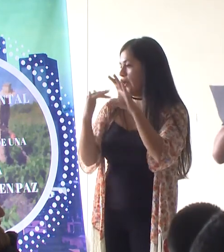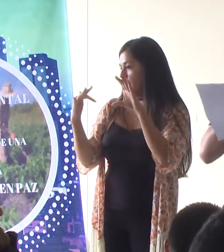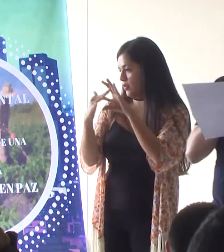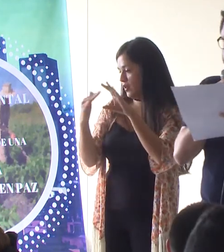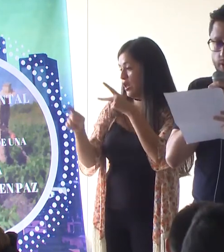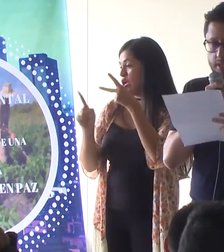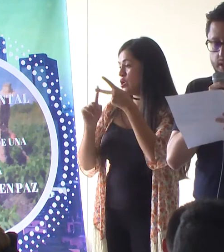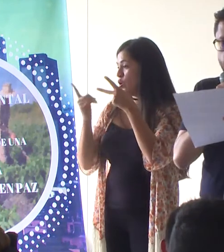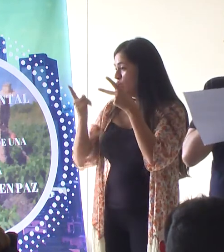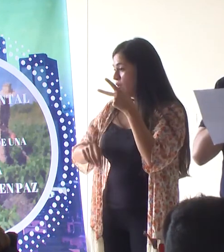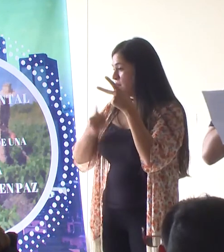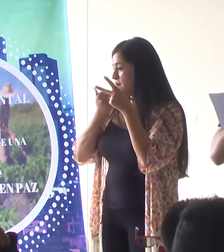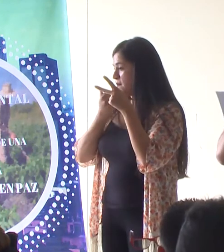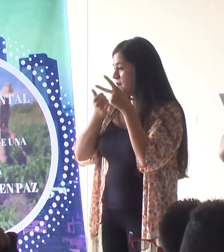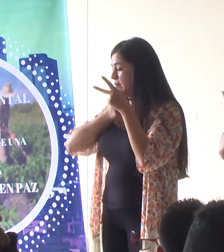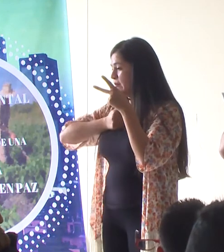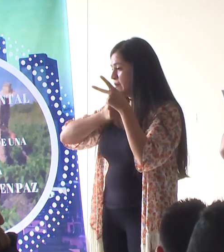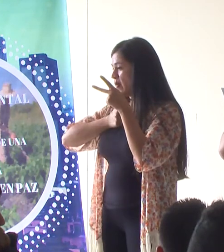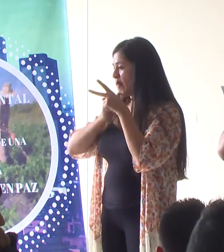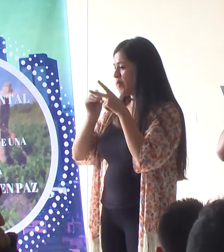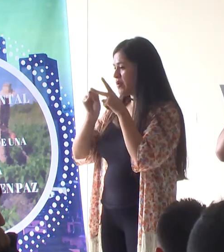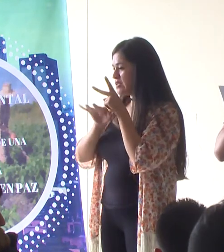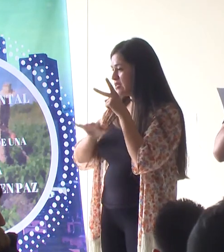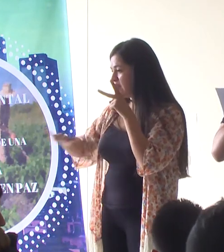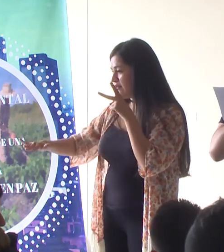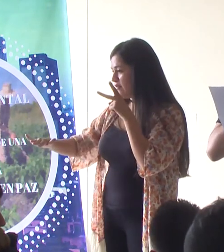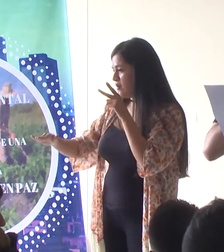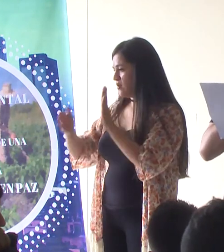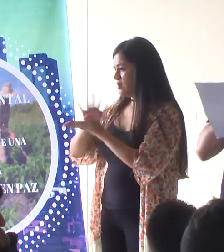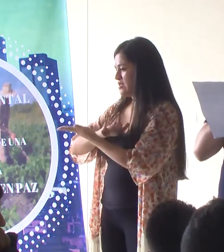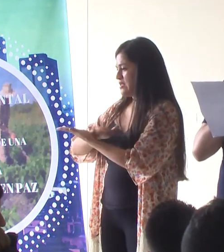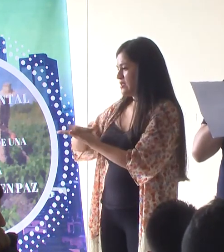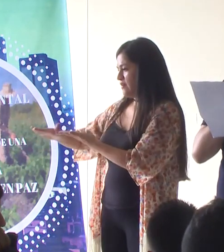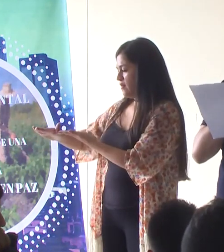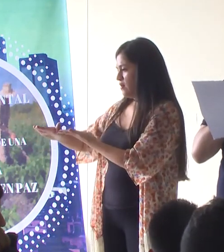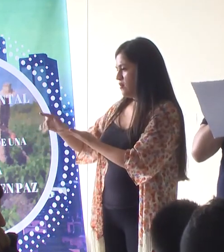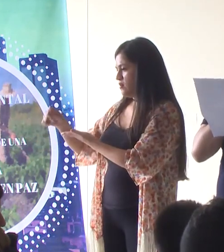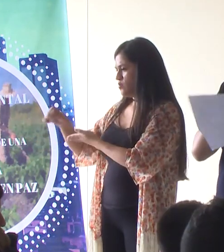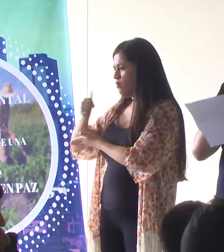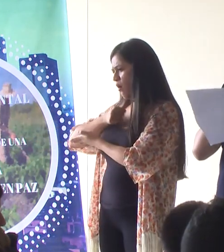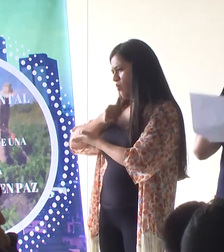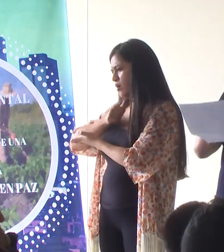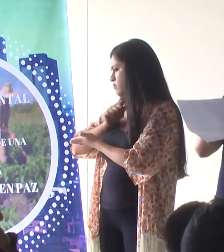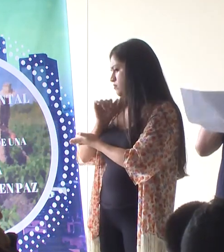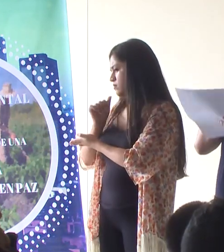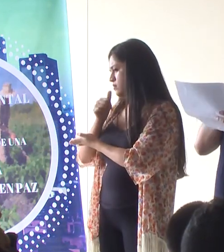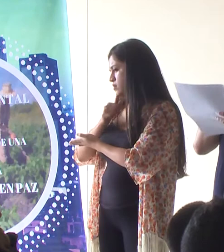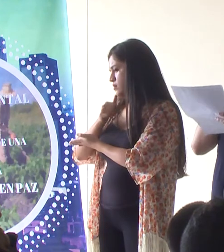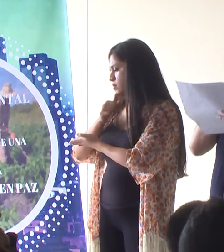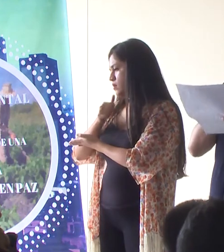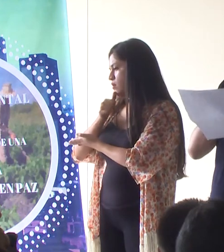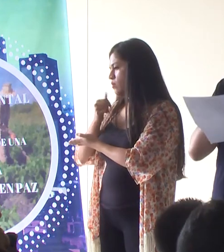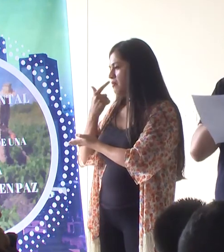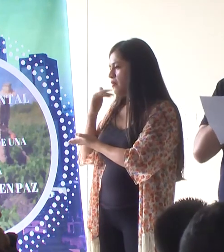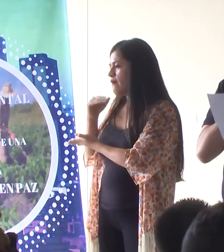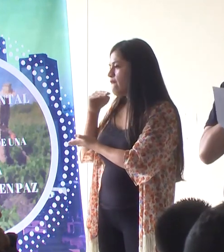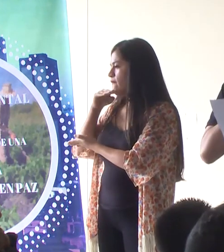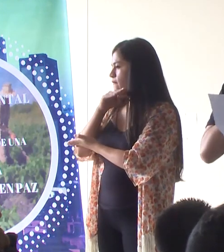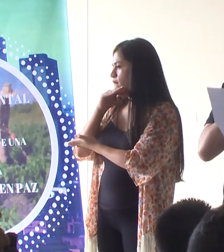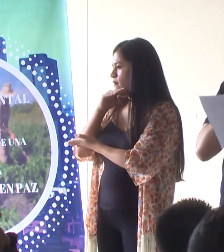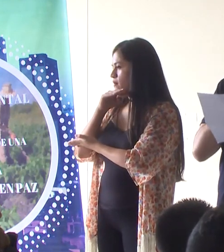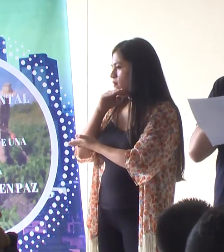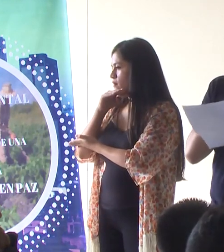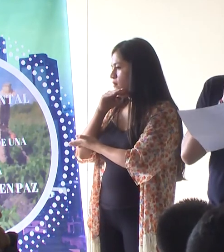del acuífero de la sabana de bogotá y su artificialización yo prefiero usar artificialización que